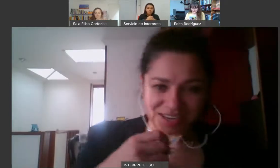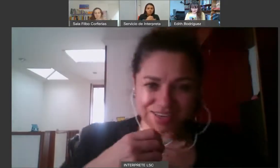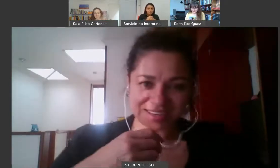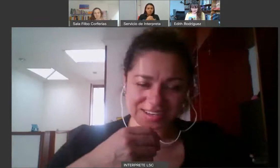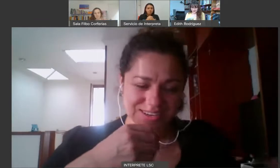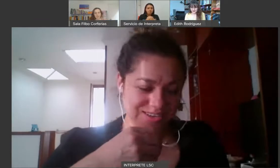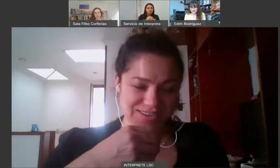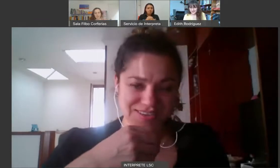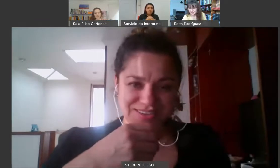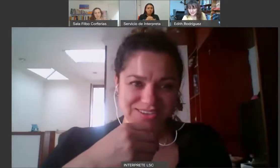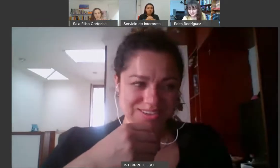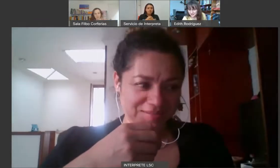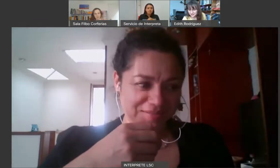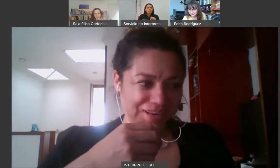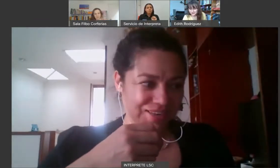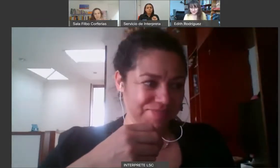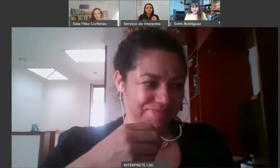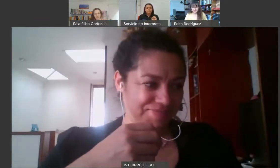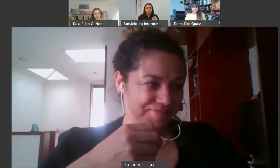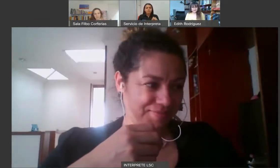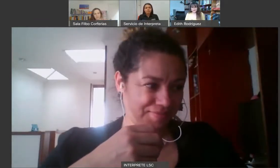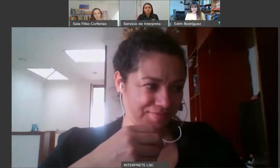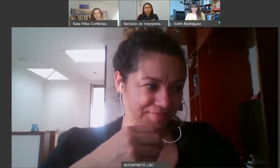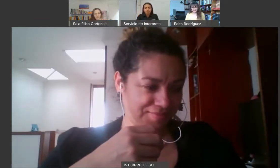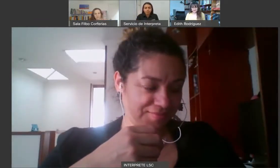¿Sí? ¿Ya? Ya.